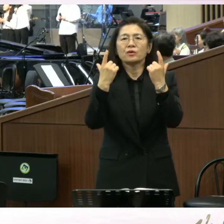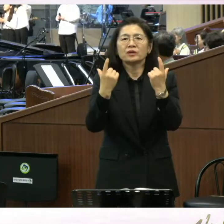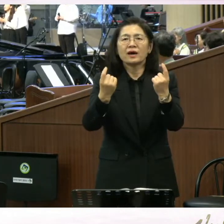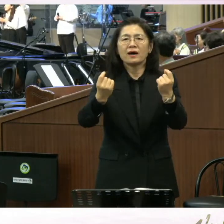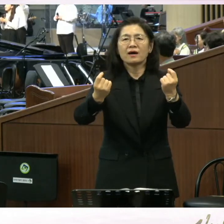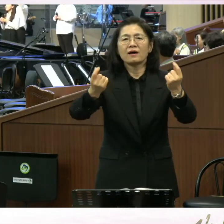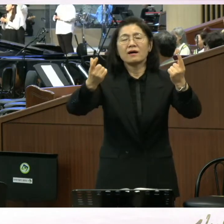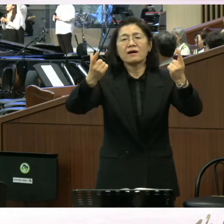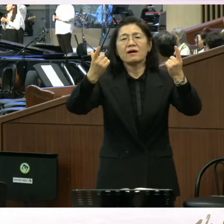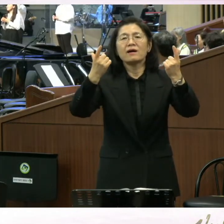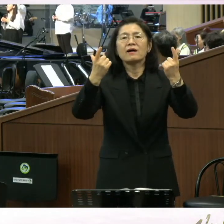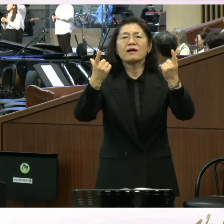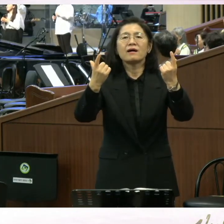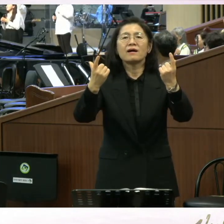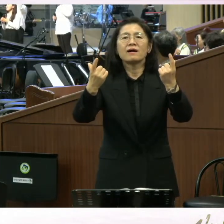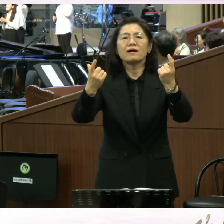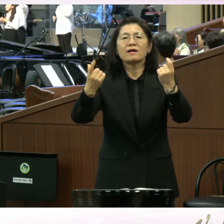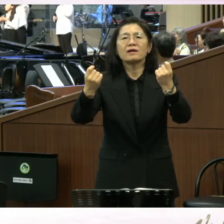장미꽃처럼